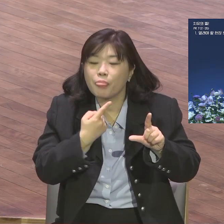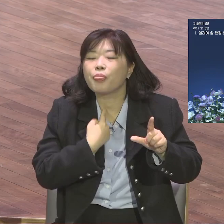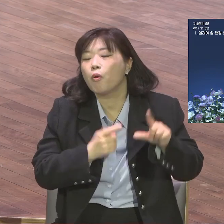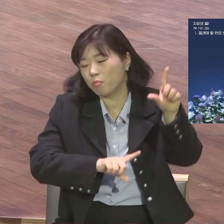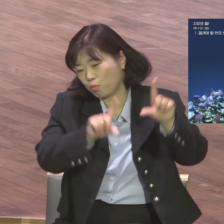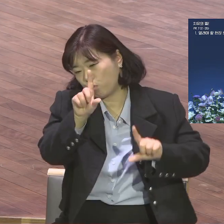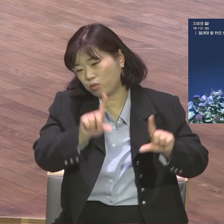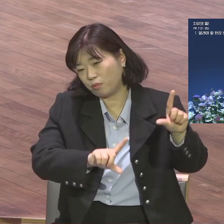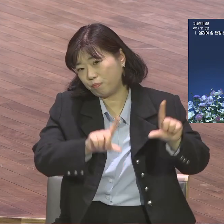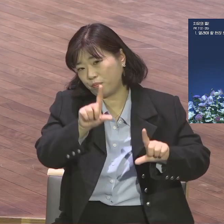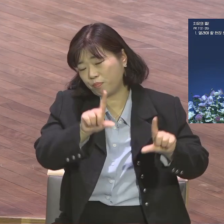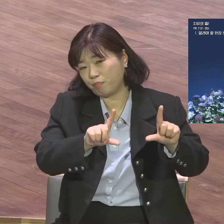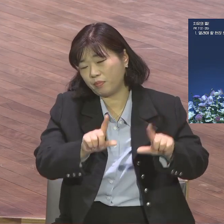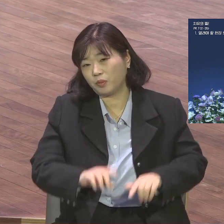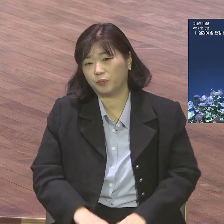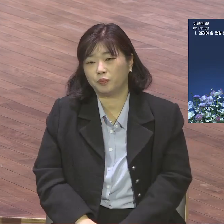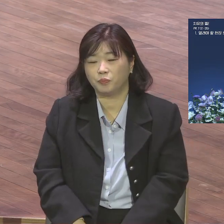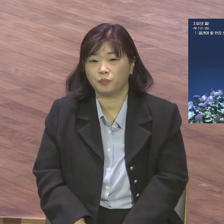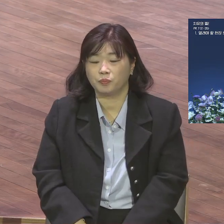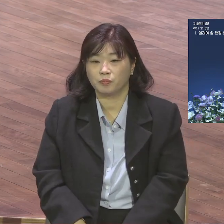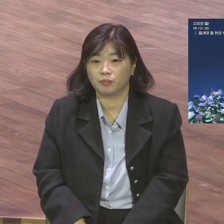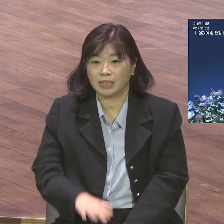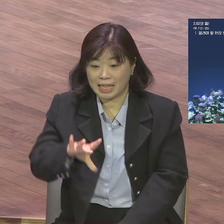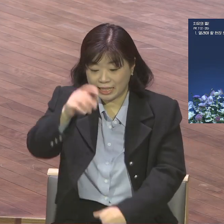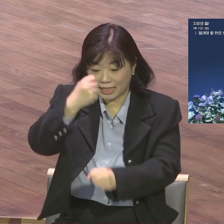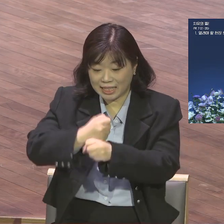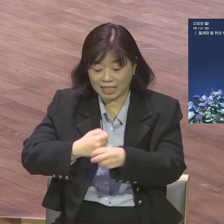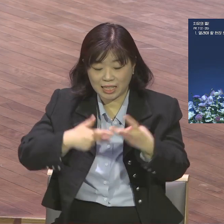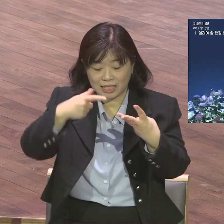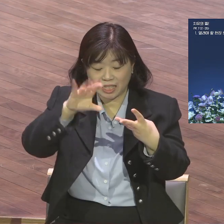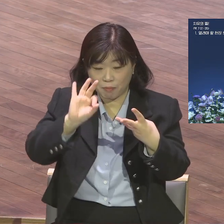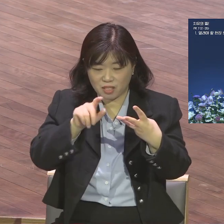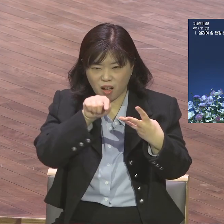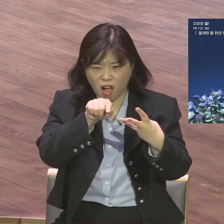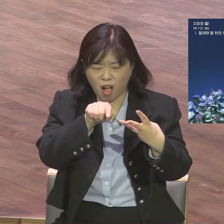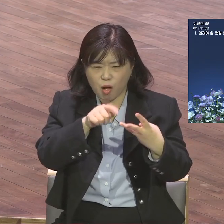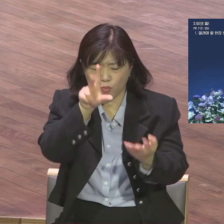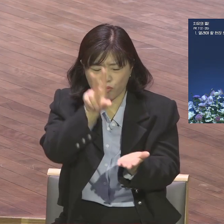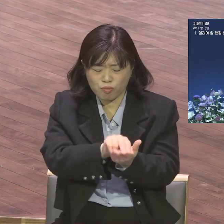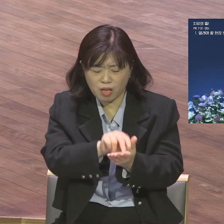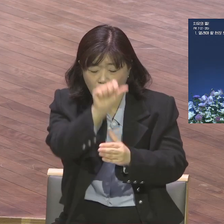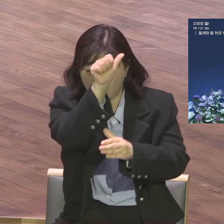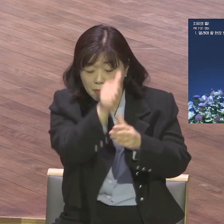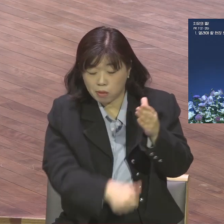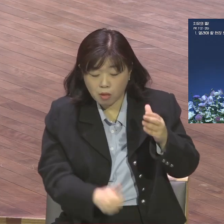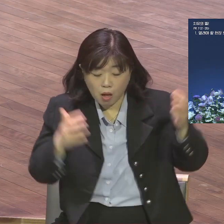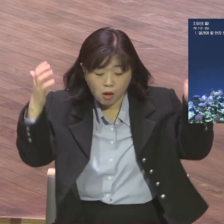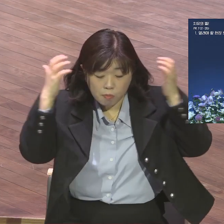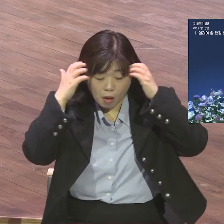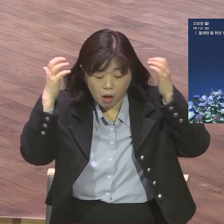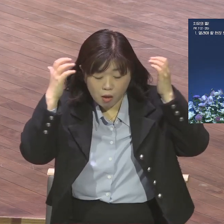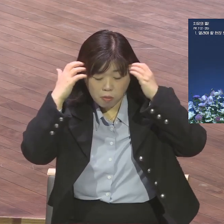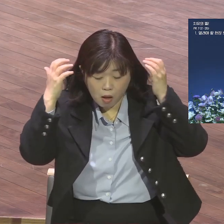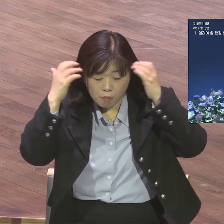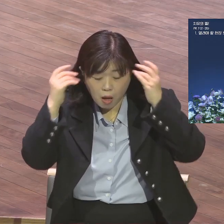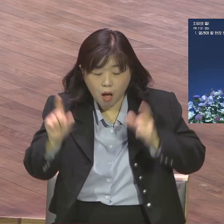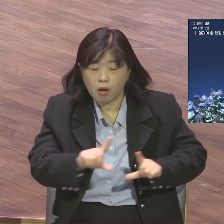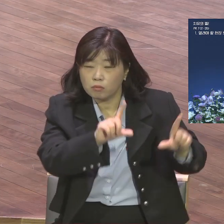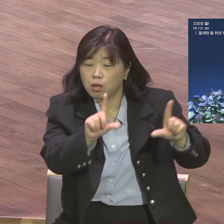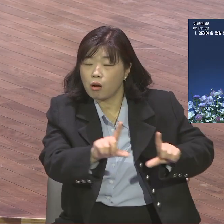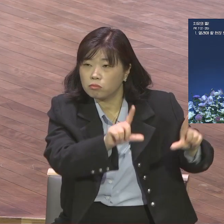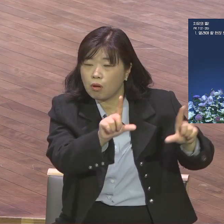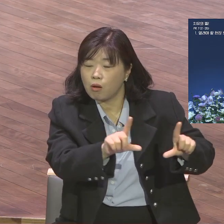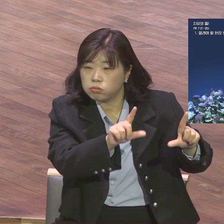지금 창세기 3장 현장에서 하나님의 말씀을 들어도 깨닫지 못하는 사람, 들어도 못 깨달아요.